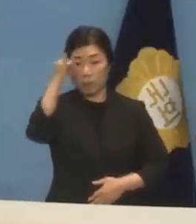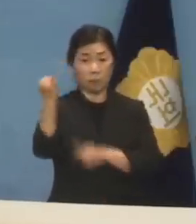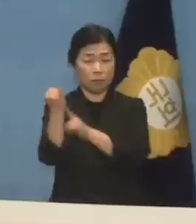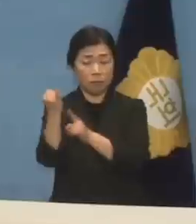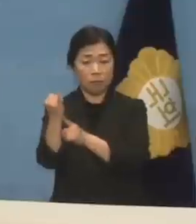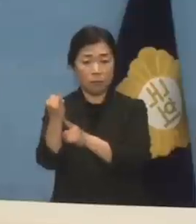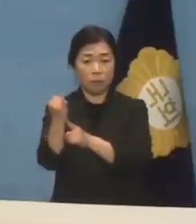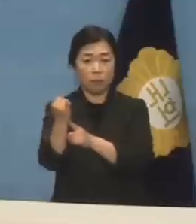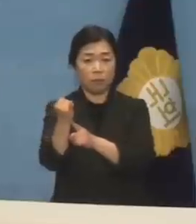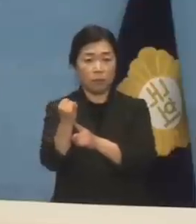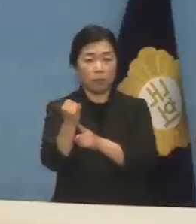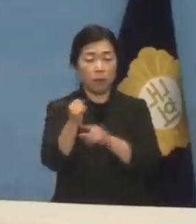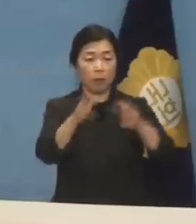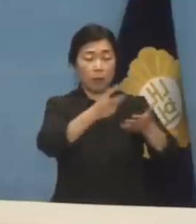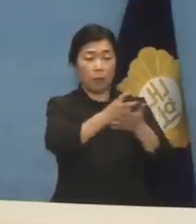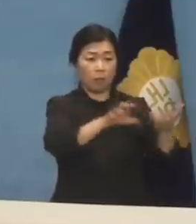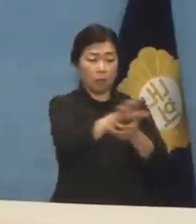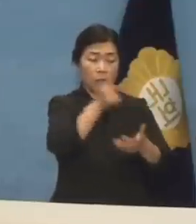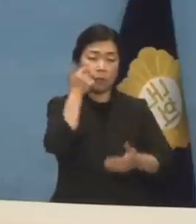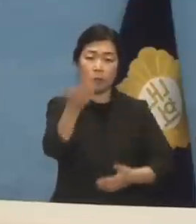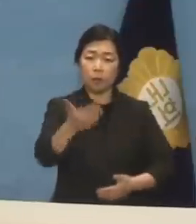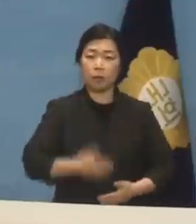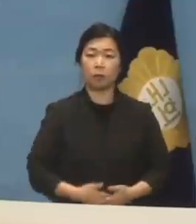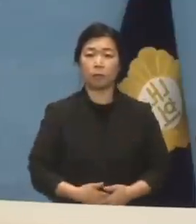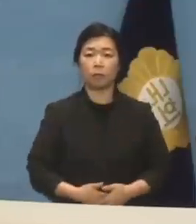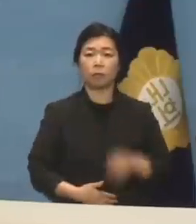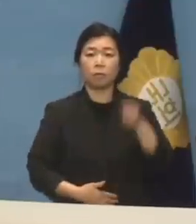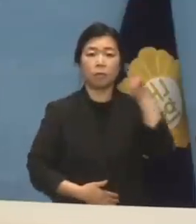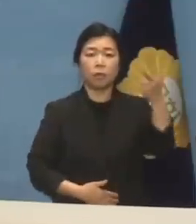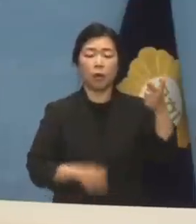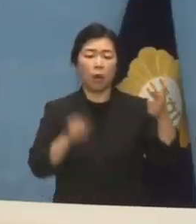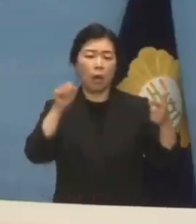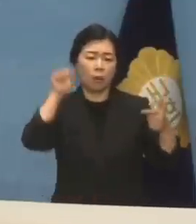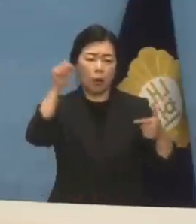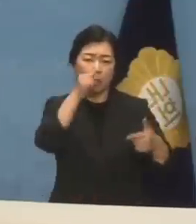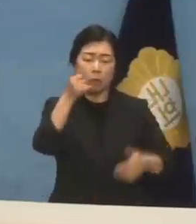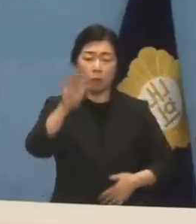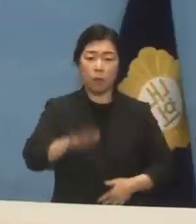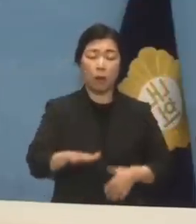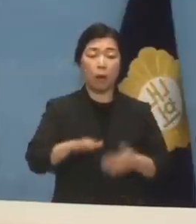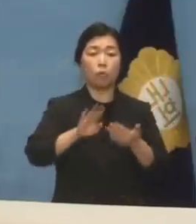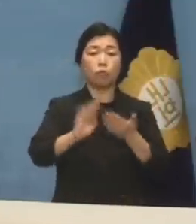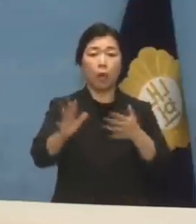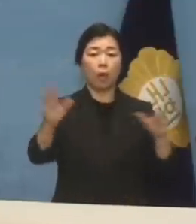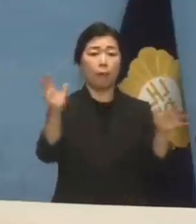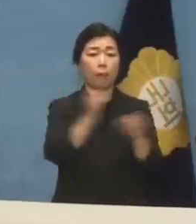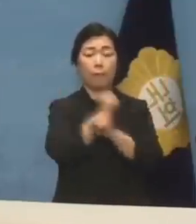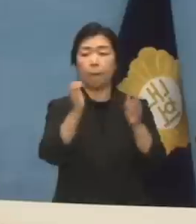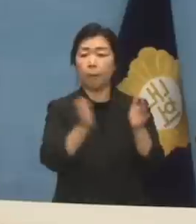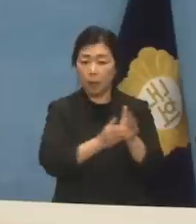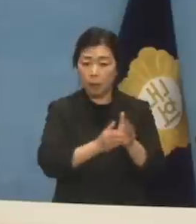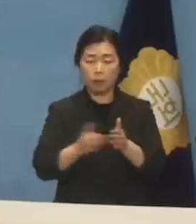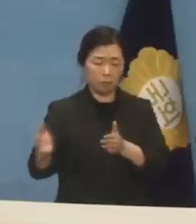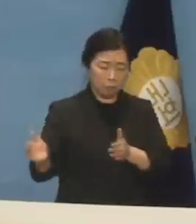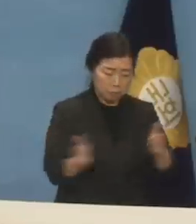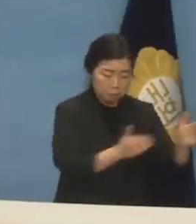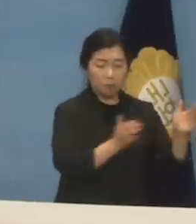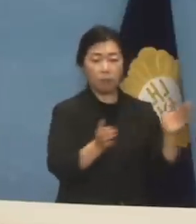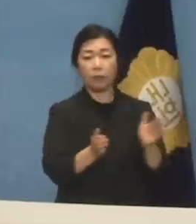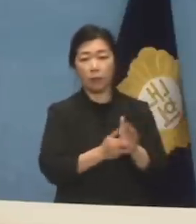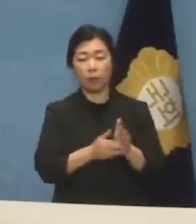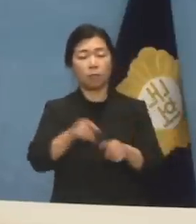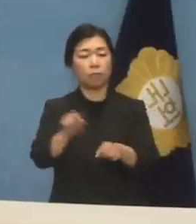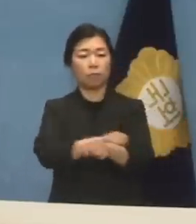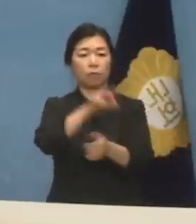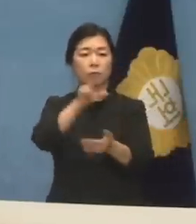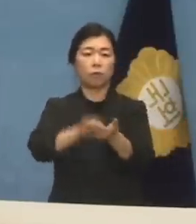있는 탄핵대로 한 겁니다. 잠시 6개월 동안에 대규모 시위가 있었지만 얼마나 평화롭고 아름답게 전개되었습니까? 아무런 문제